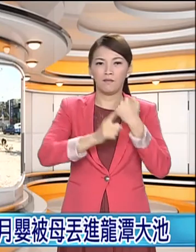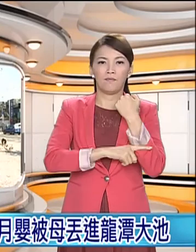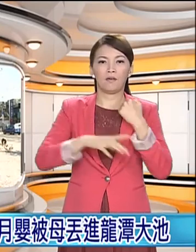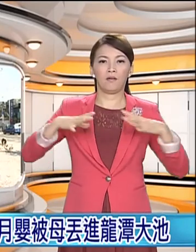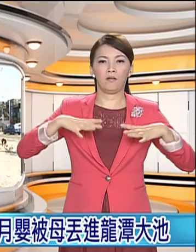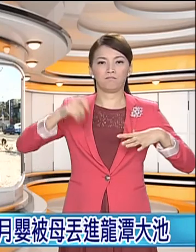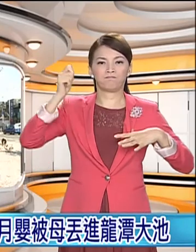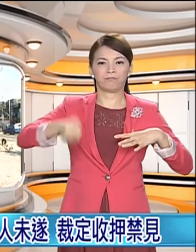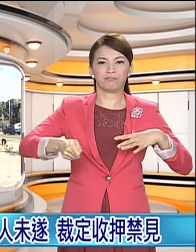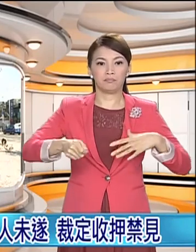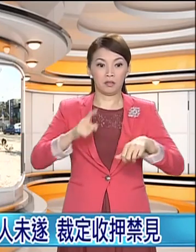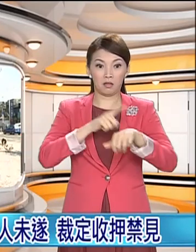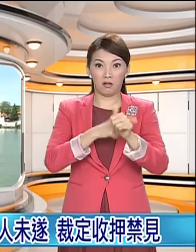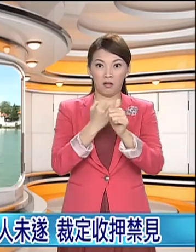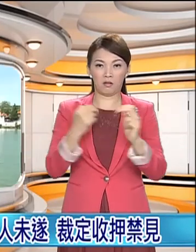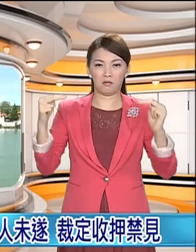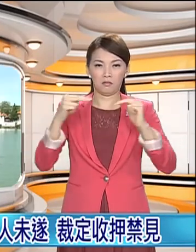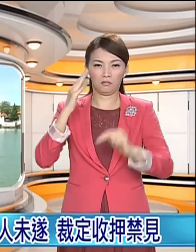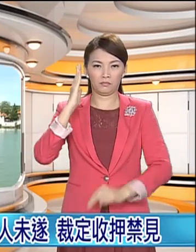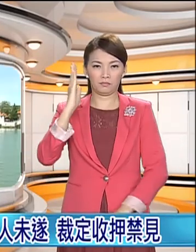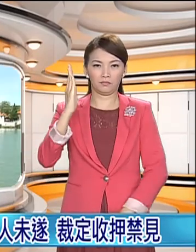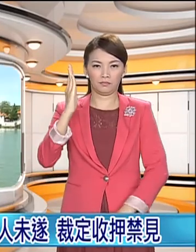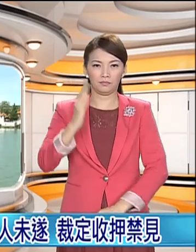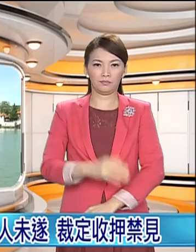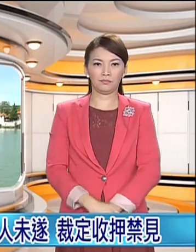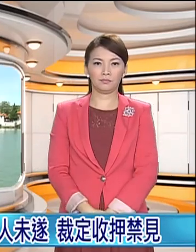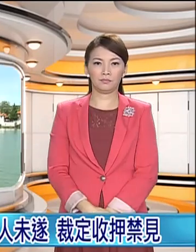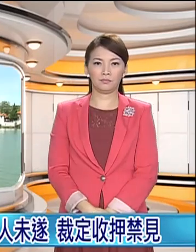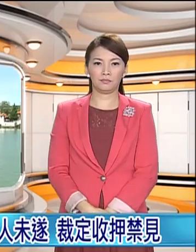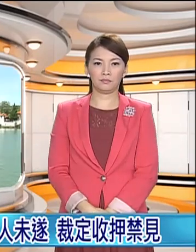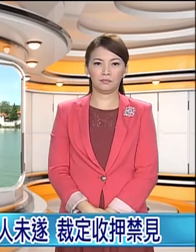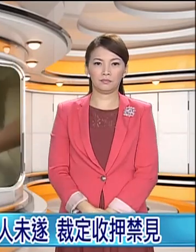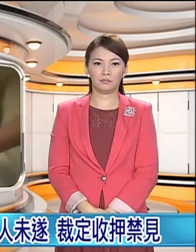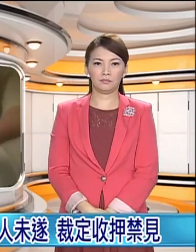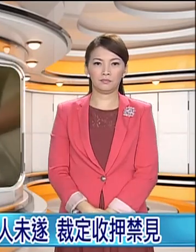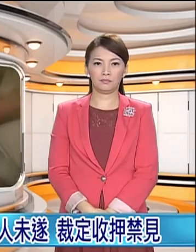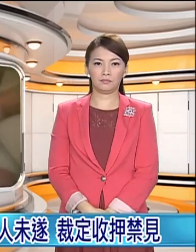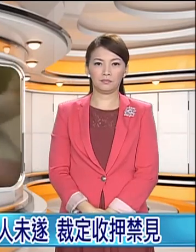狠心的妈妈因为涉嫌杀人未遂的重罪，被法官裁定收押禁见。